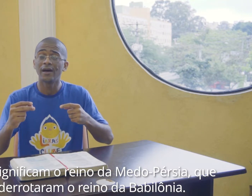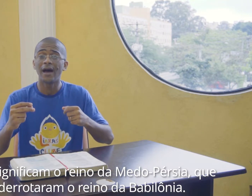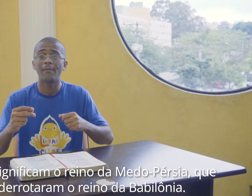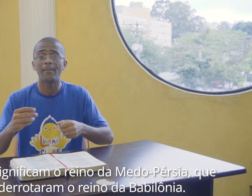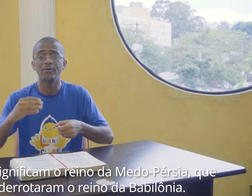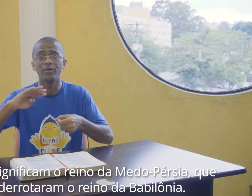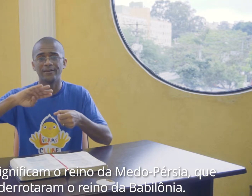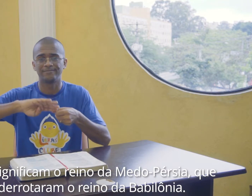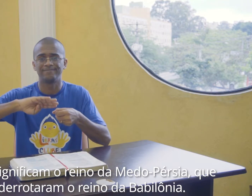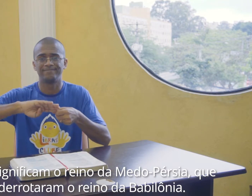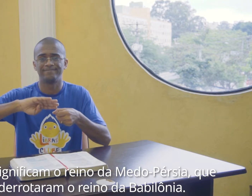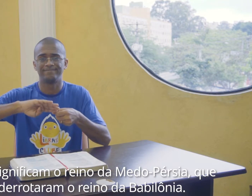a Babilônia.